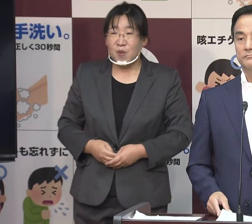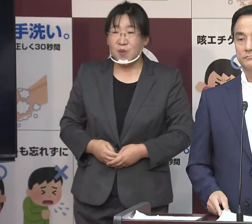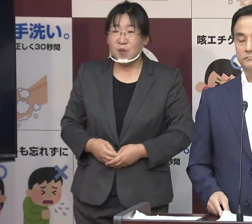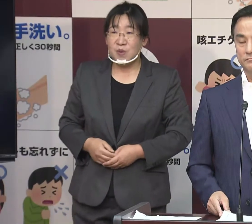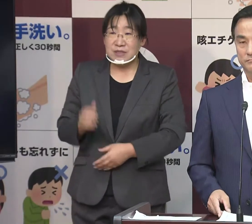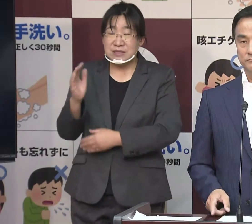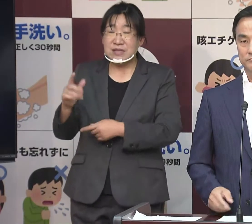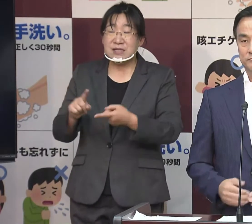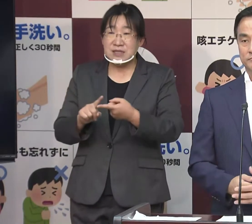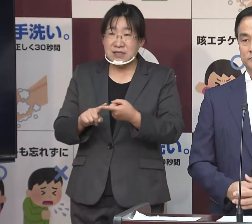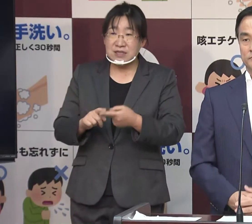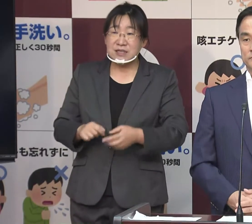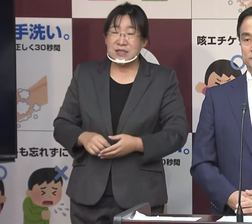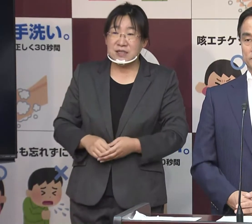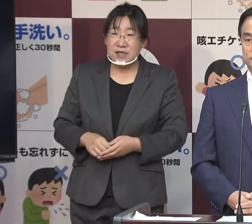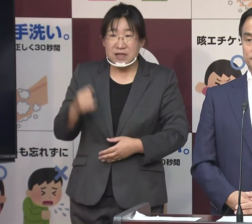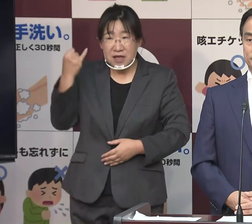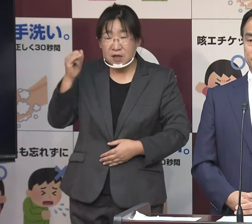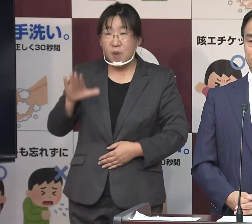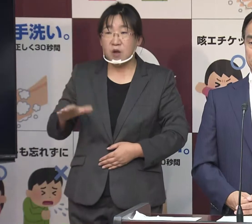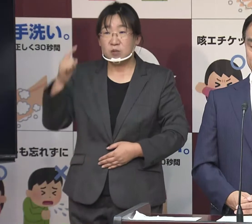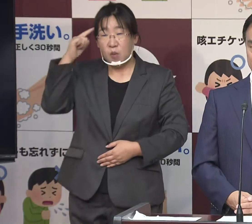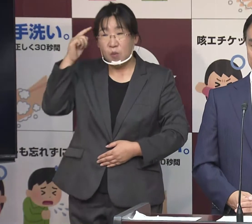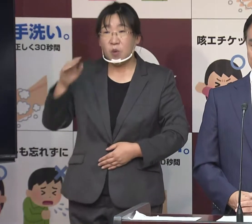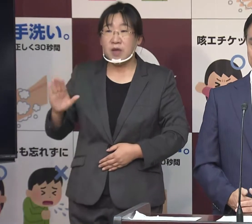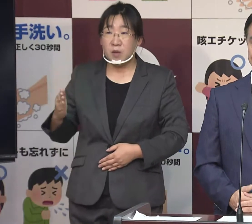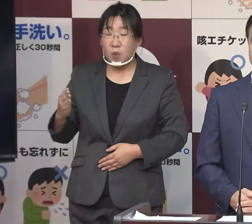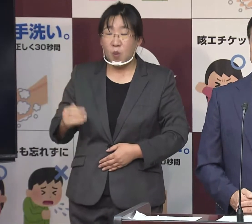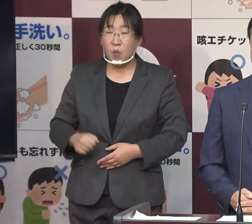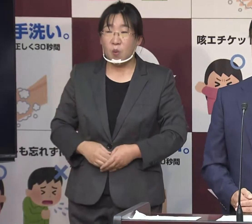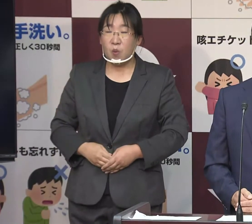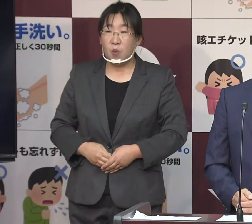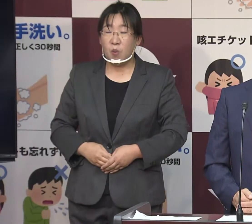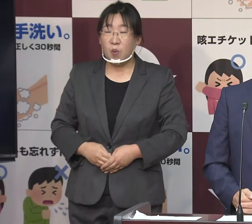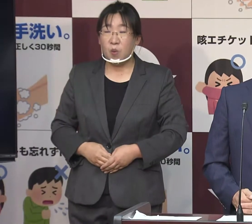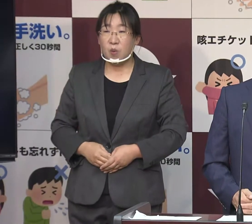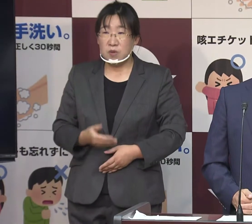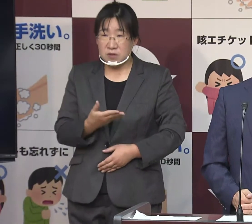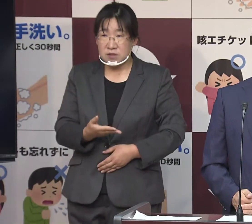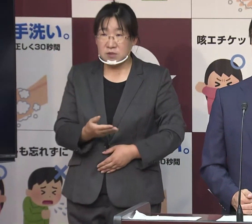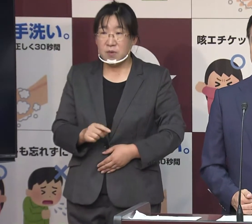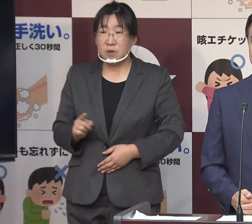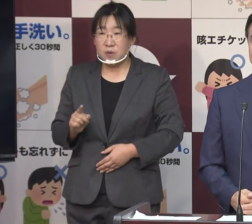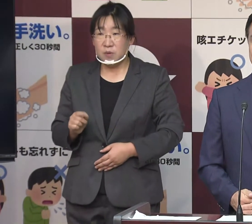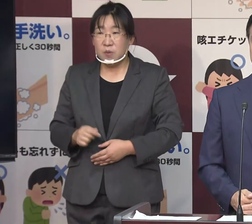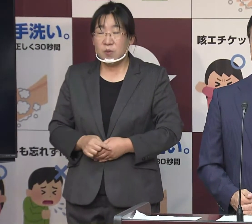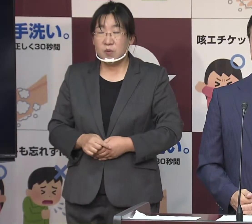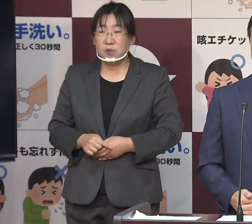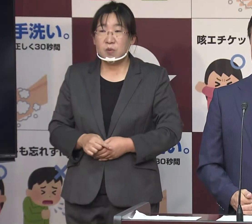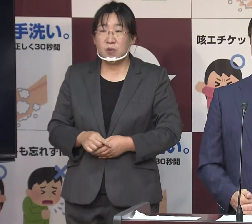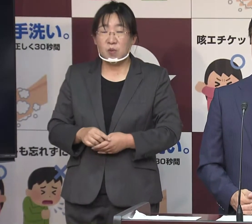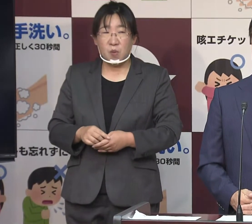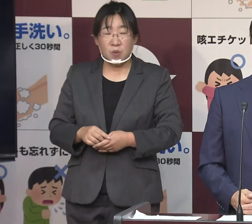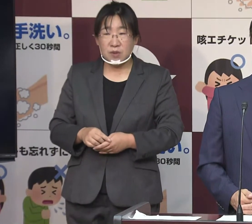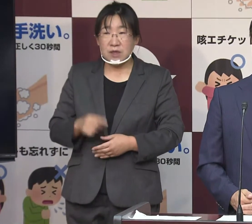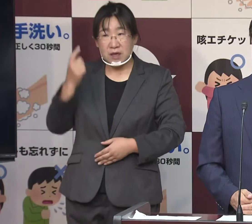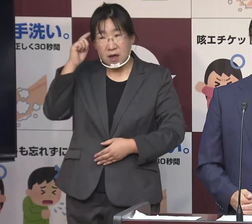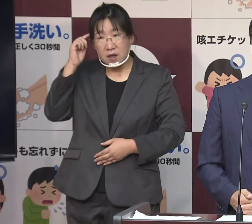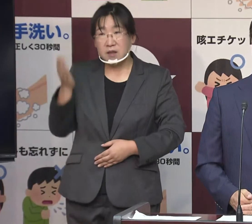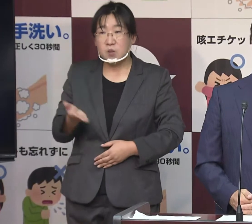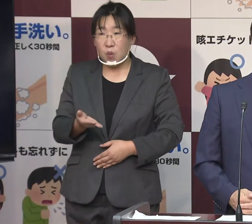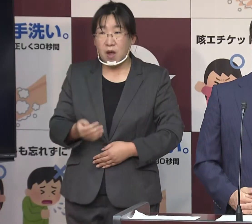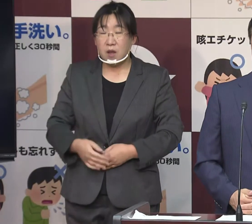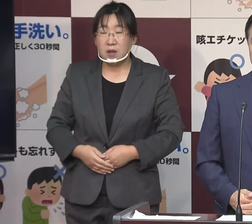といった意見も、まあ、あるかと思うんですが、そのあたりは知事はどのようにこう整合性を取られているというお考えでしょ